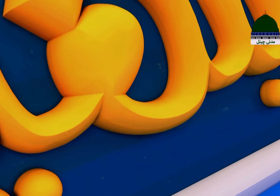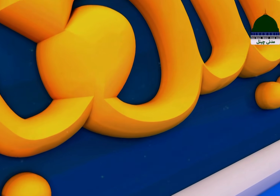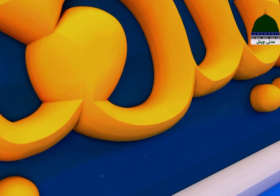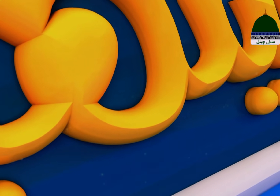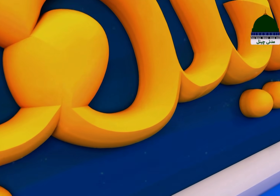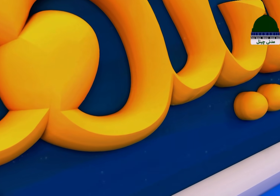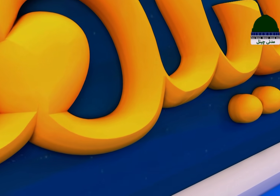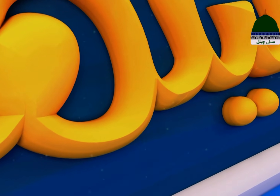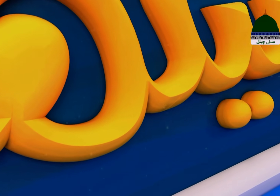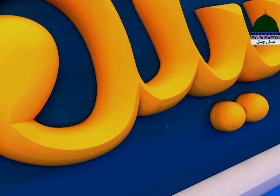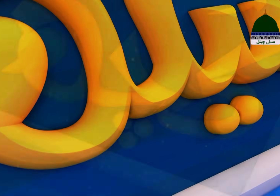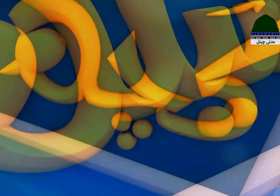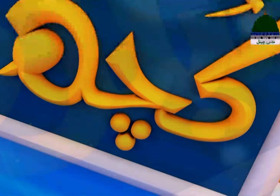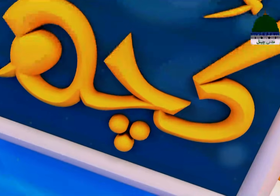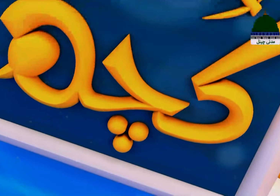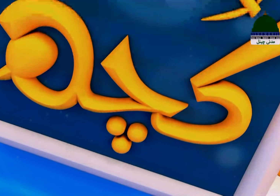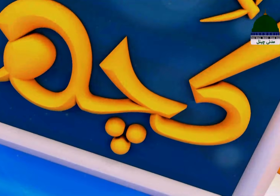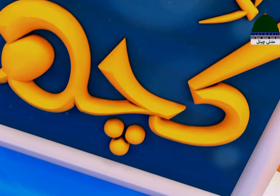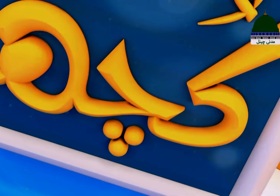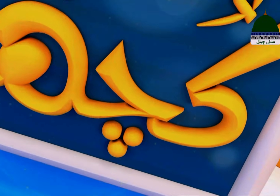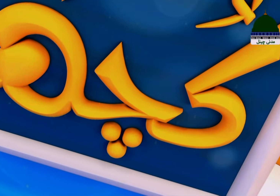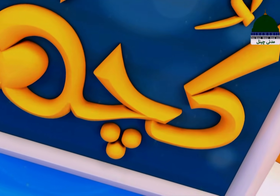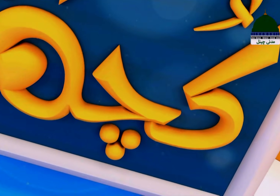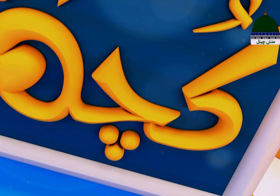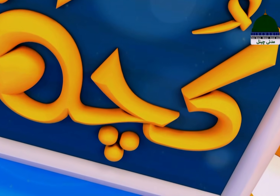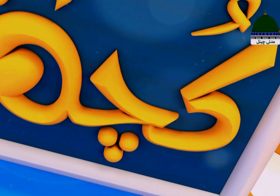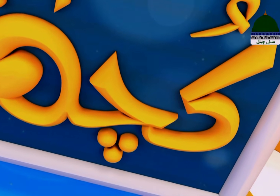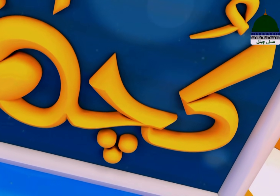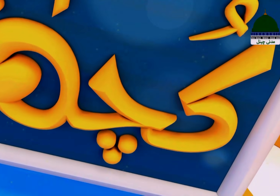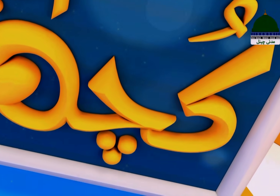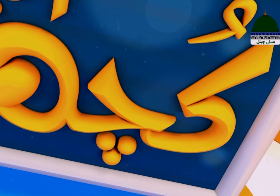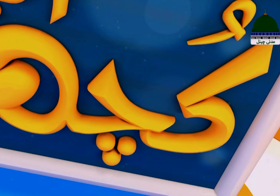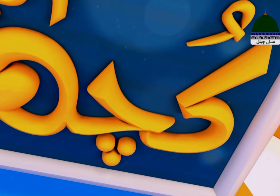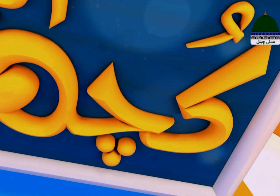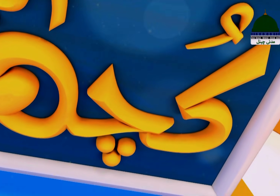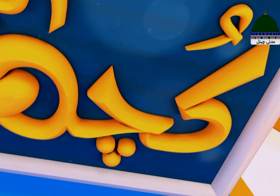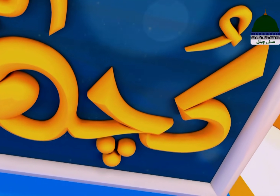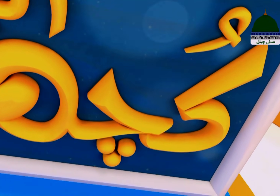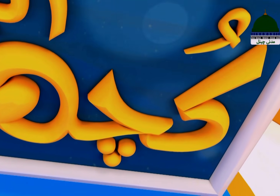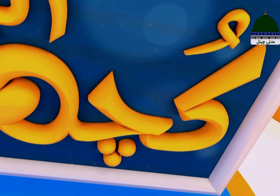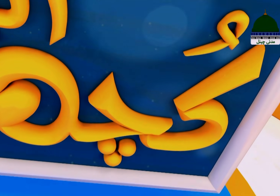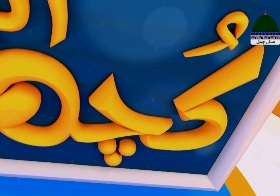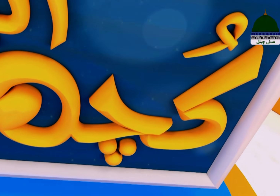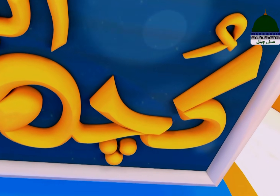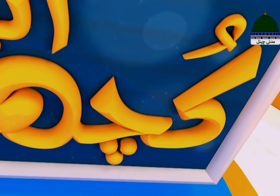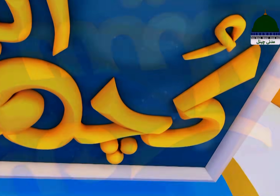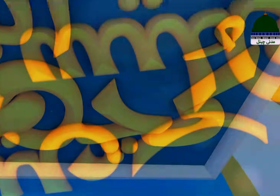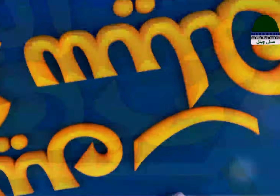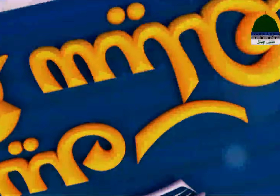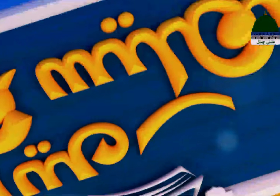ये बयान, इल्म के फूलों से है आंगन सजा।